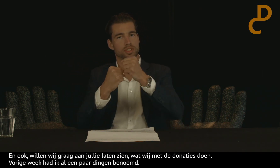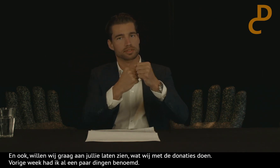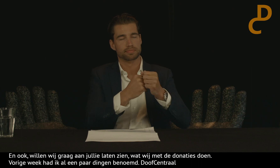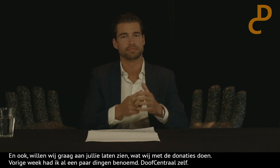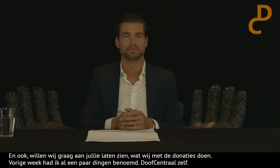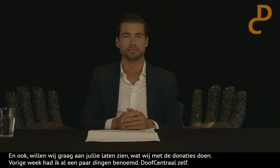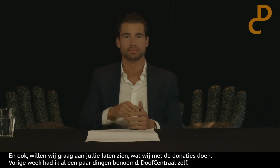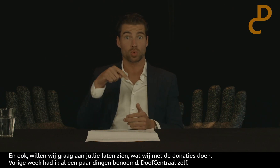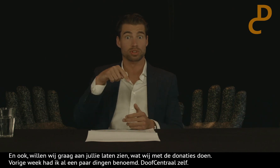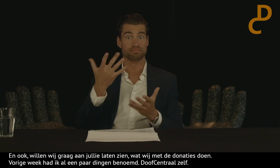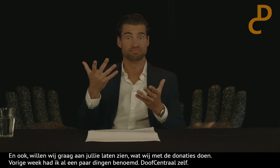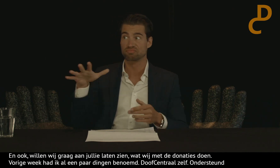ondersteunt ook lokale restaurants.